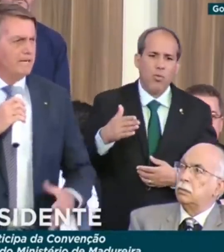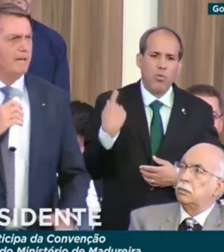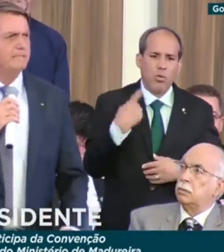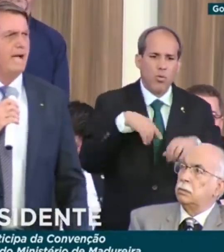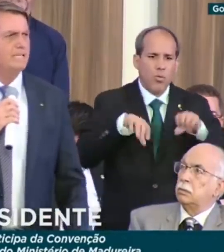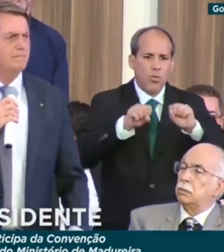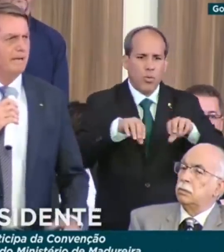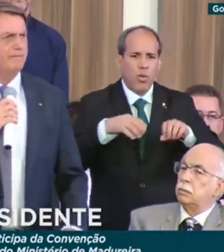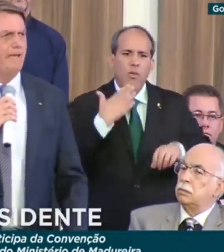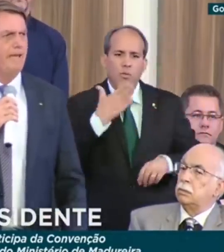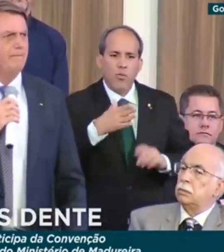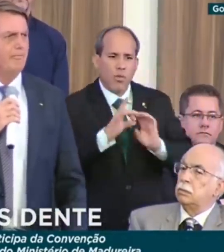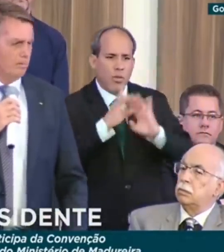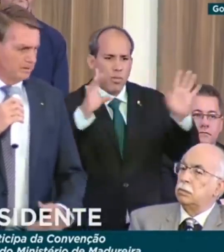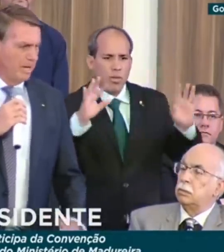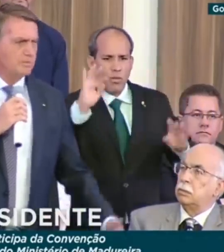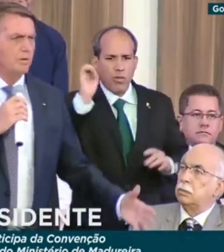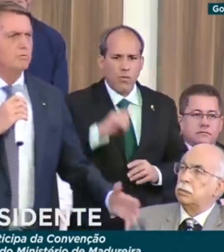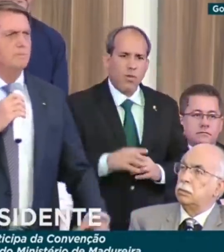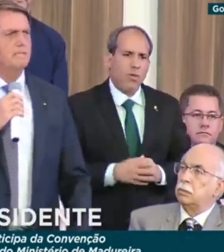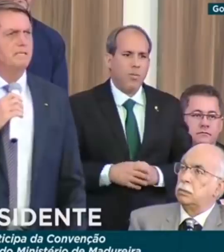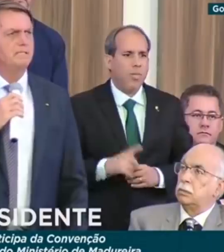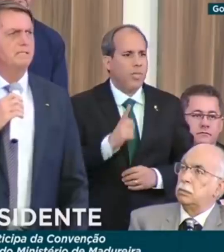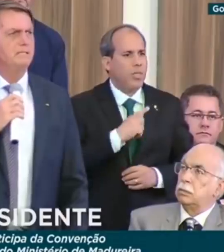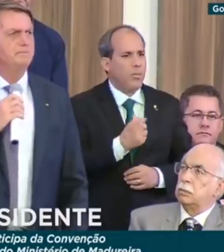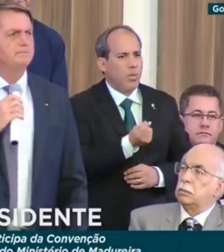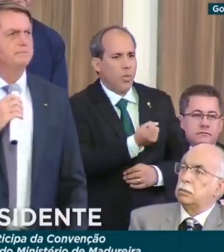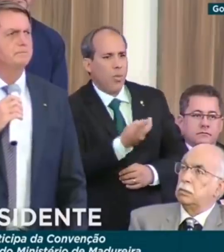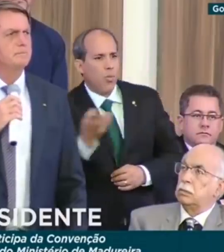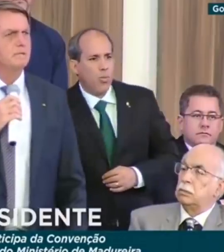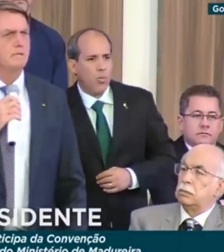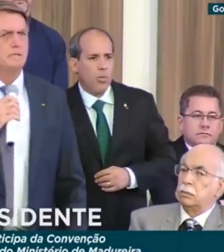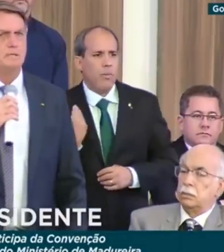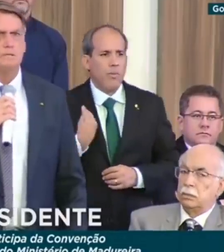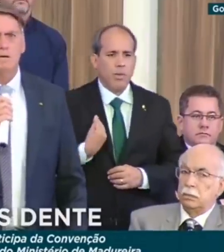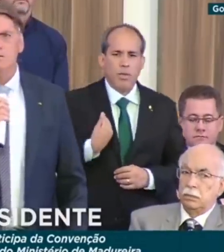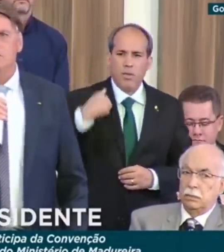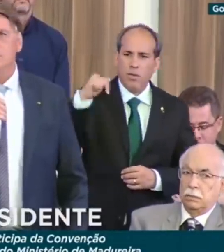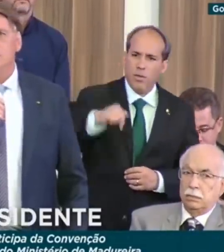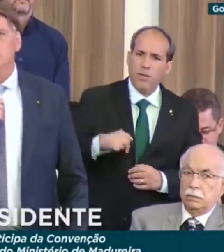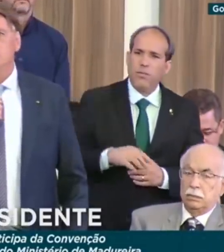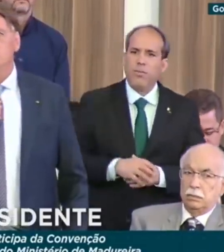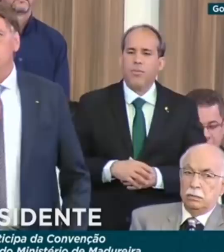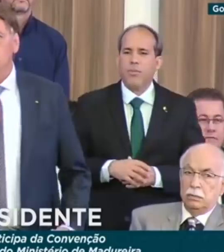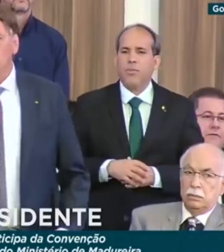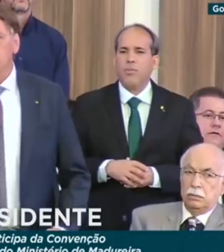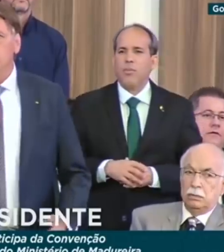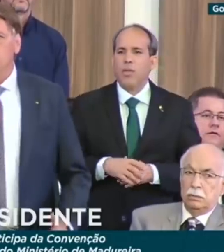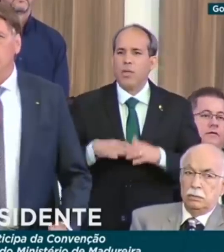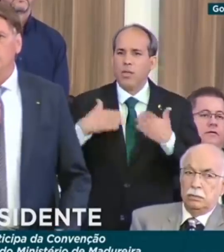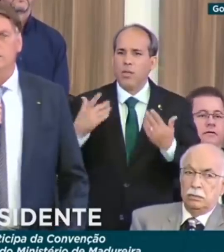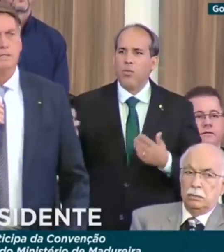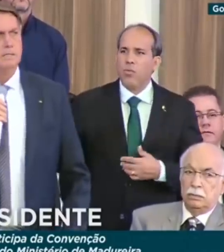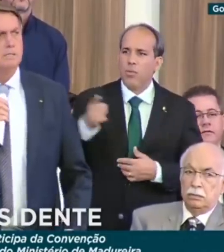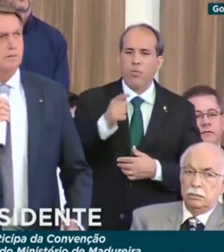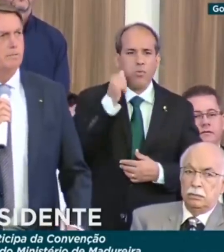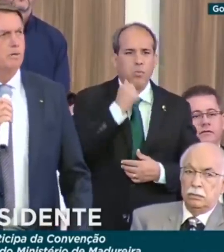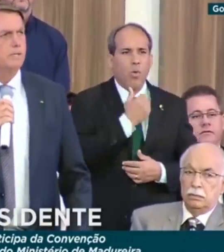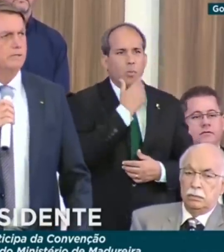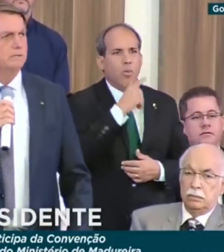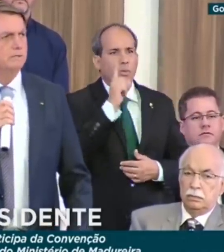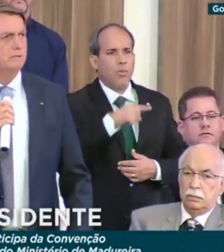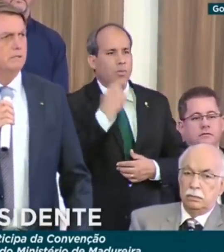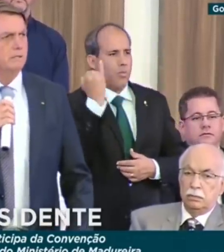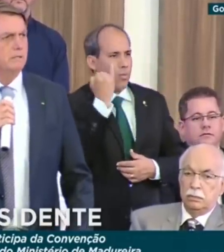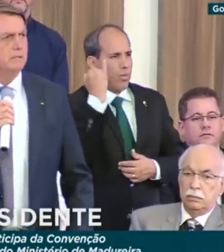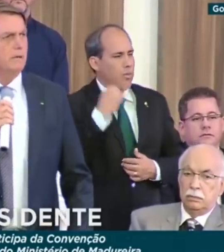pela liberdade, pela fé, como temos alguns presentes aqui. Então, os senhores e as senhoras são